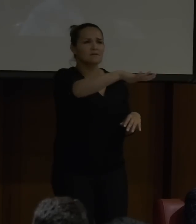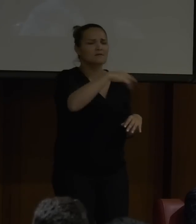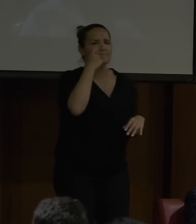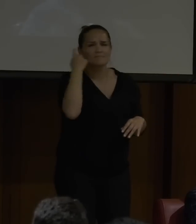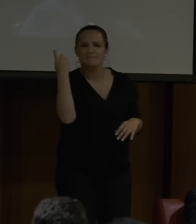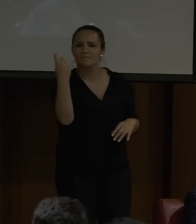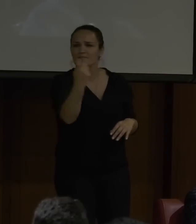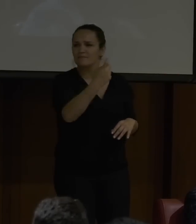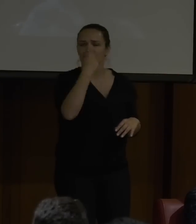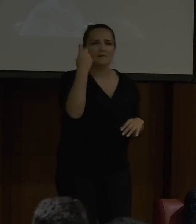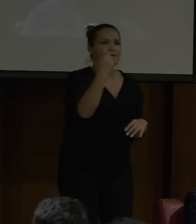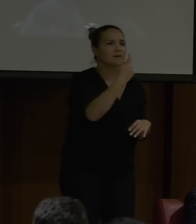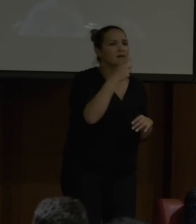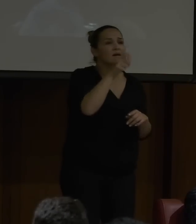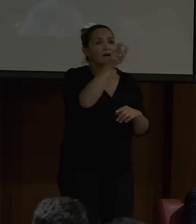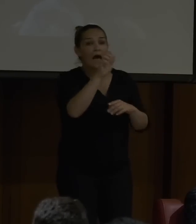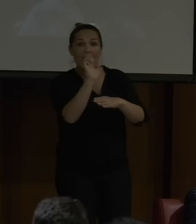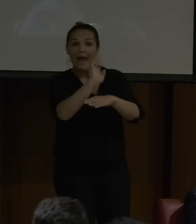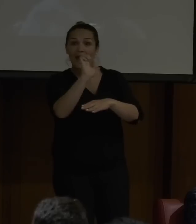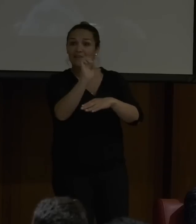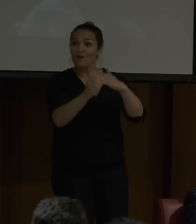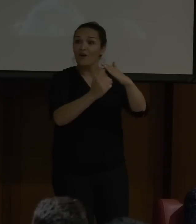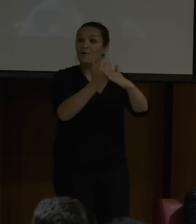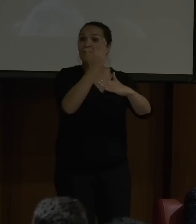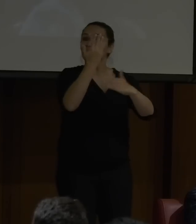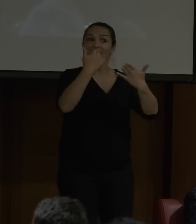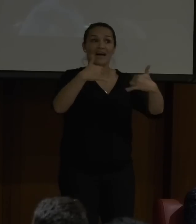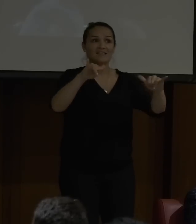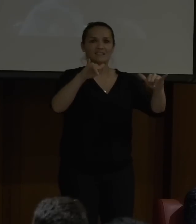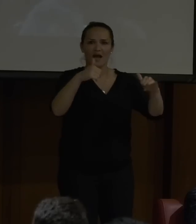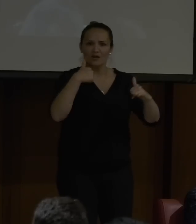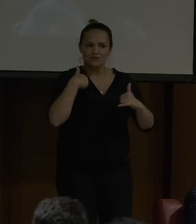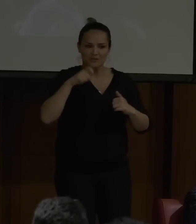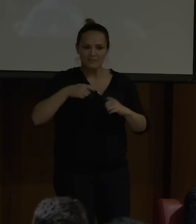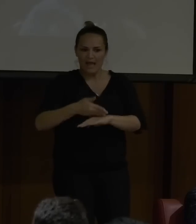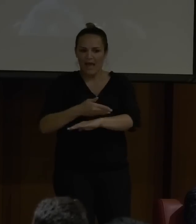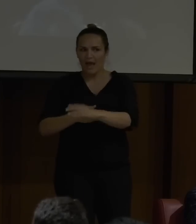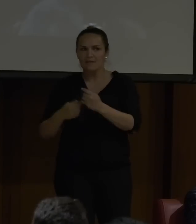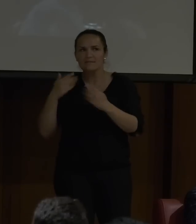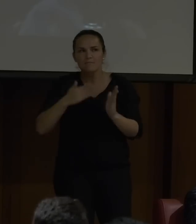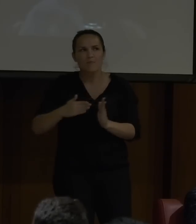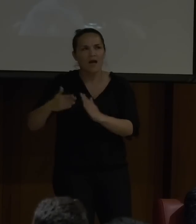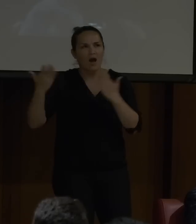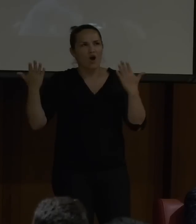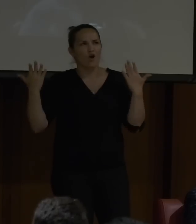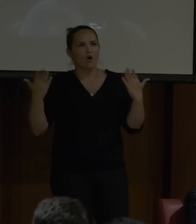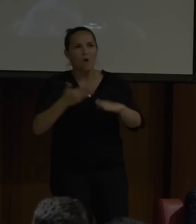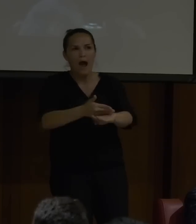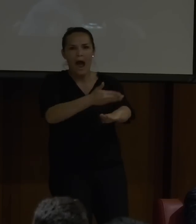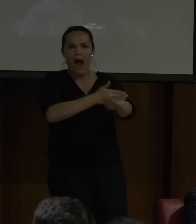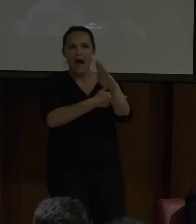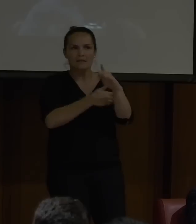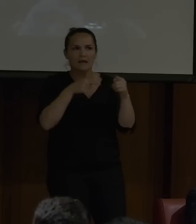para que cuando llegue el mes de enero, tener mi negocio hecho y aprovechar el